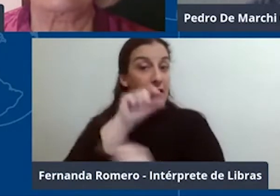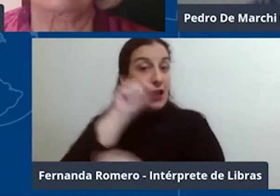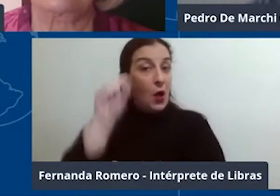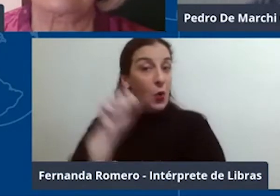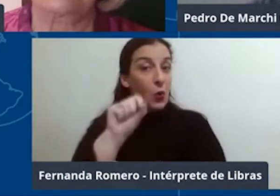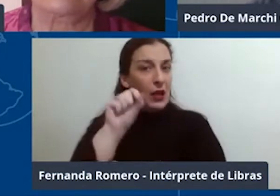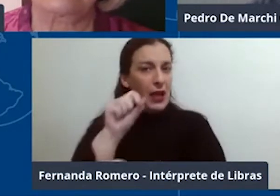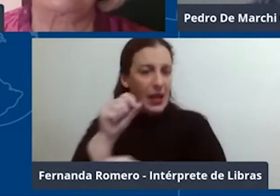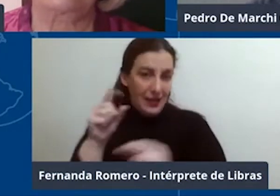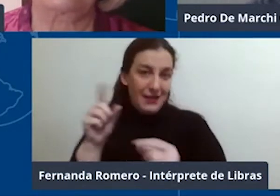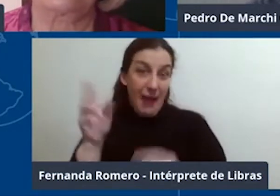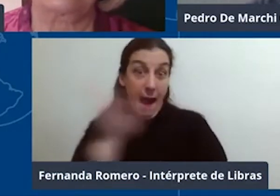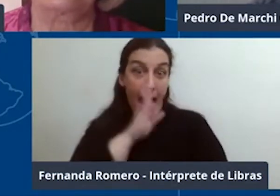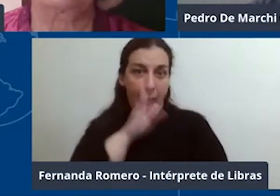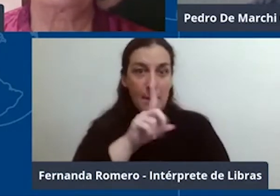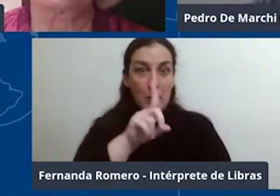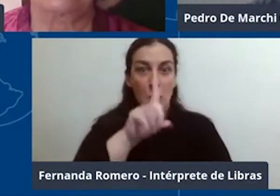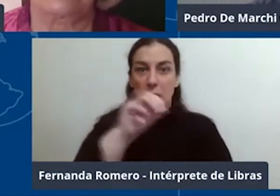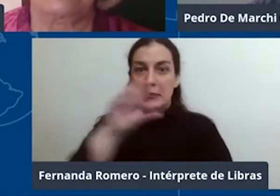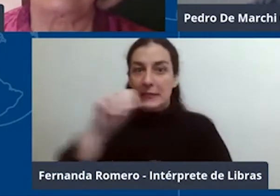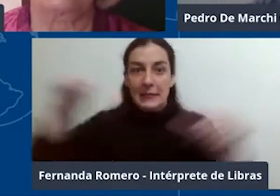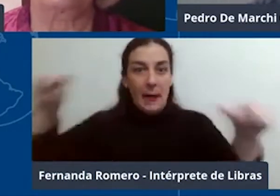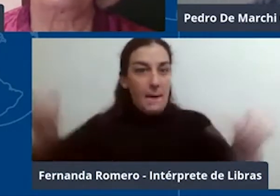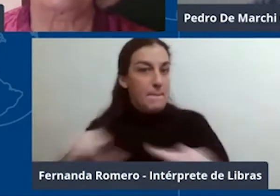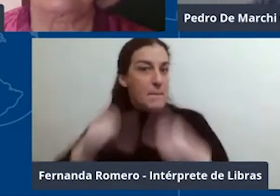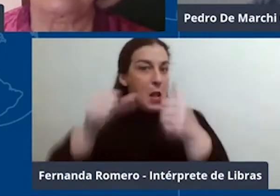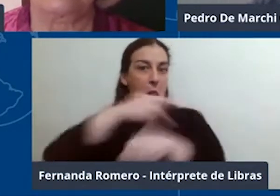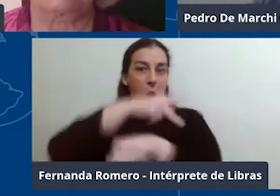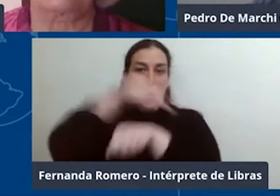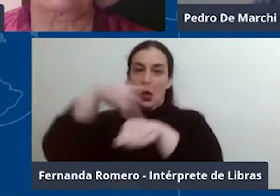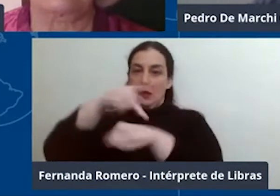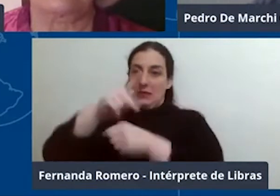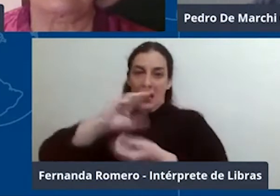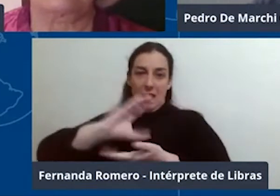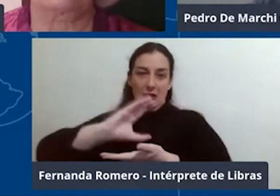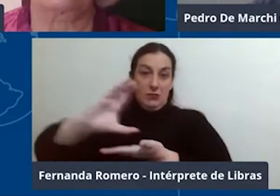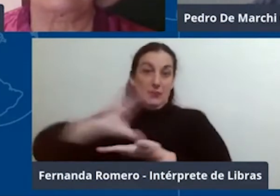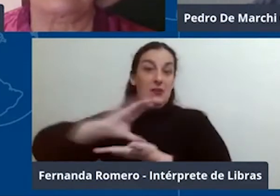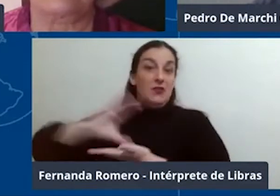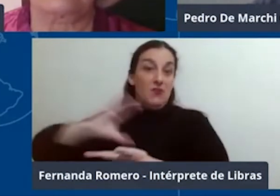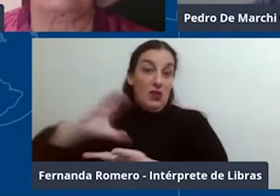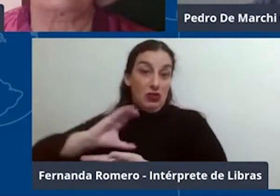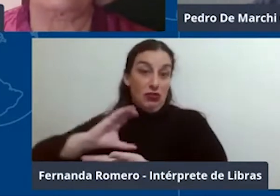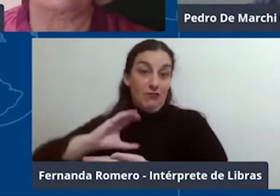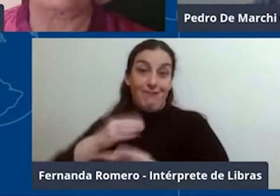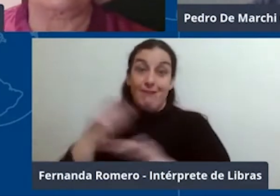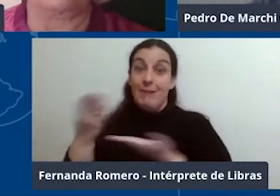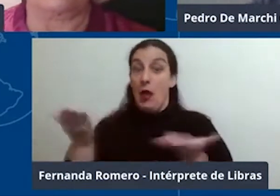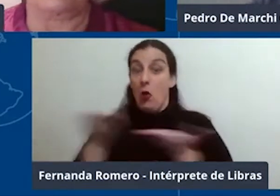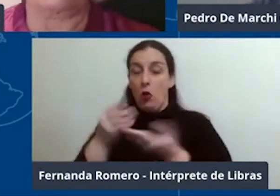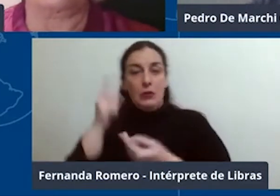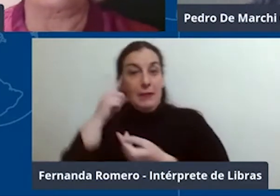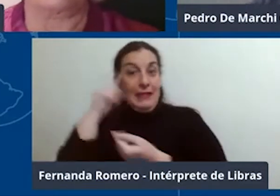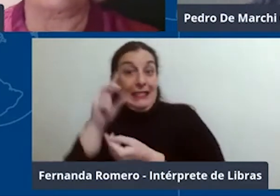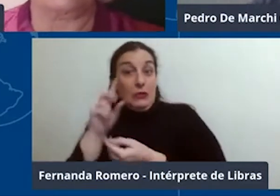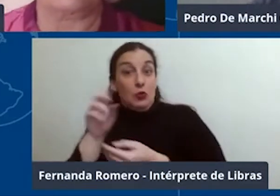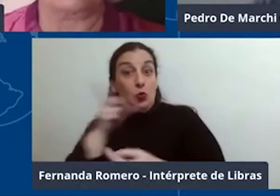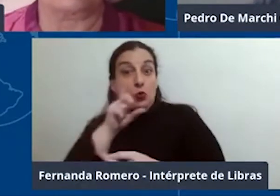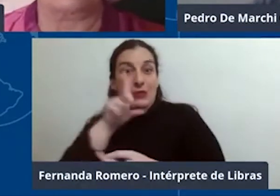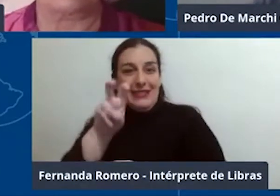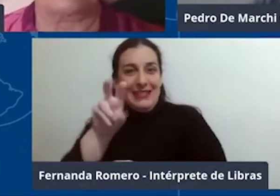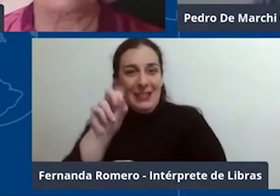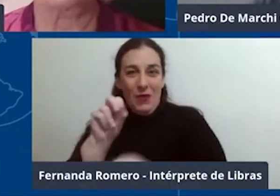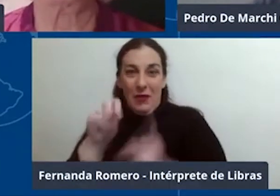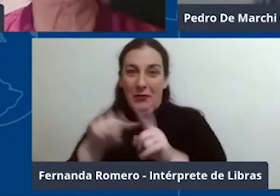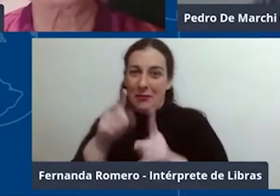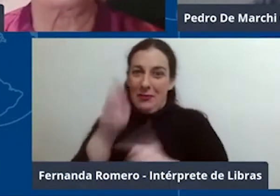curto prazo entre os 100 melhores países para investimento, quem sabe no futuro chegar entre os 50, que hoje o Brasil, né, está nos últimos aí